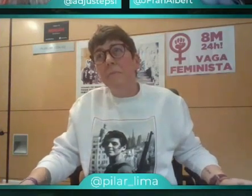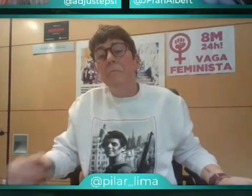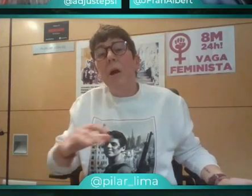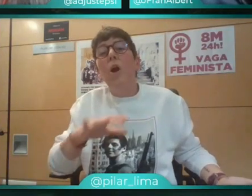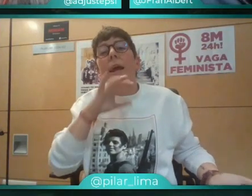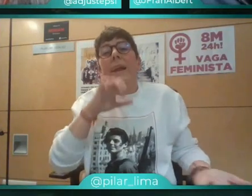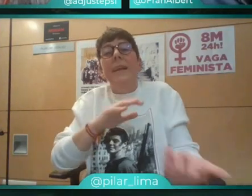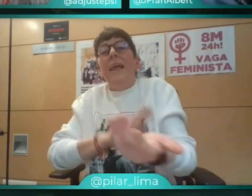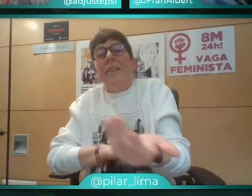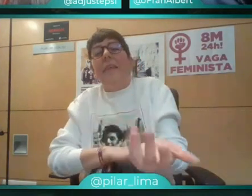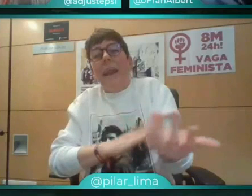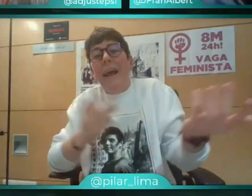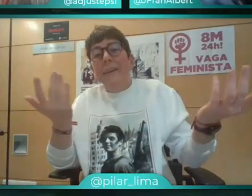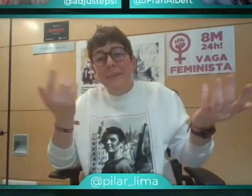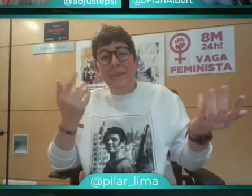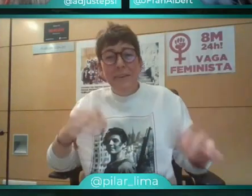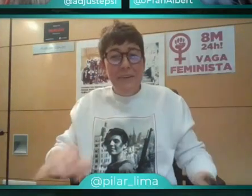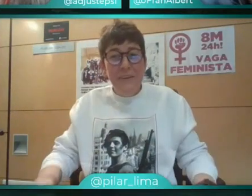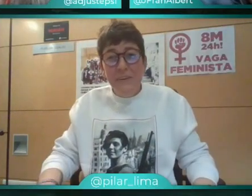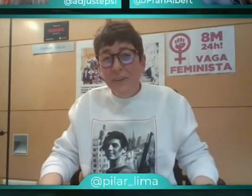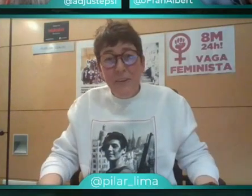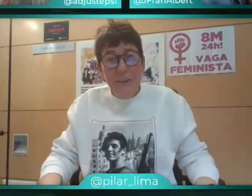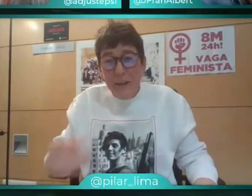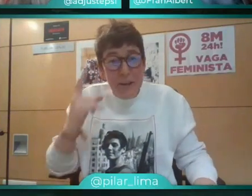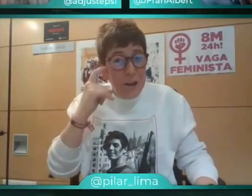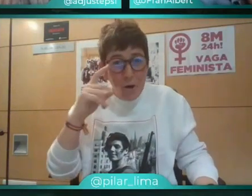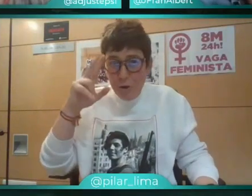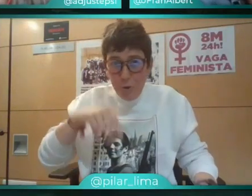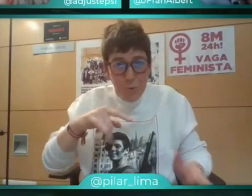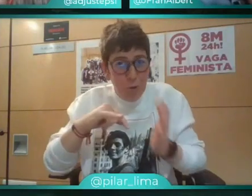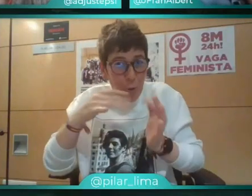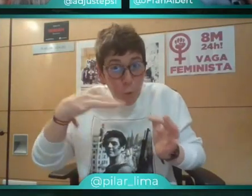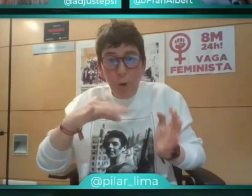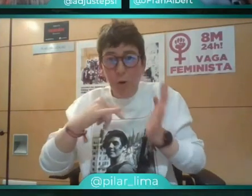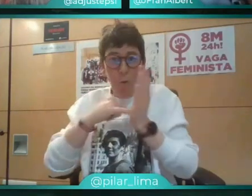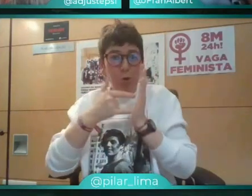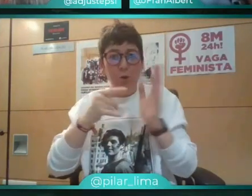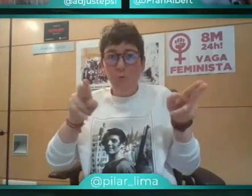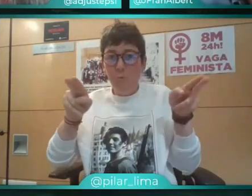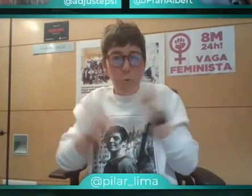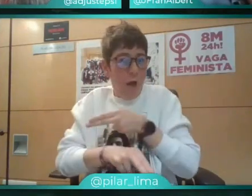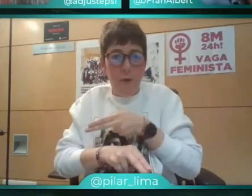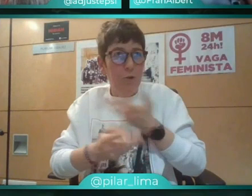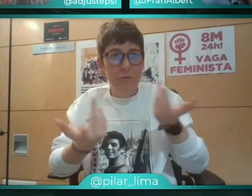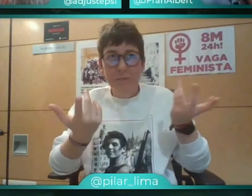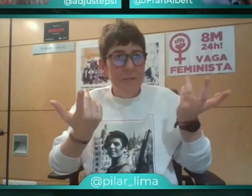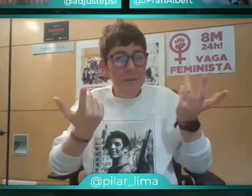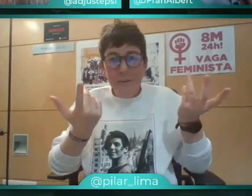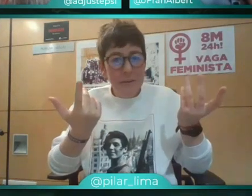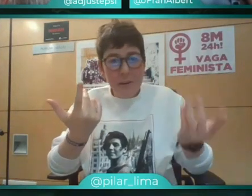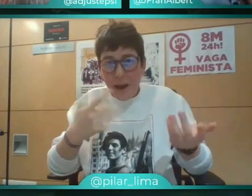más la verdad quién es la izquierda claro es que yo creo que somos el único